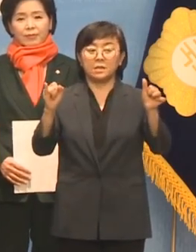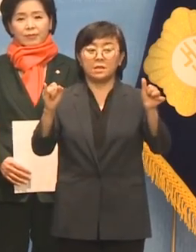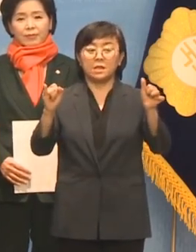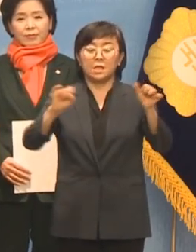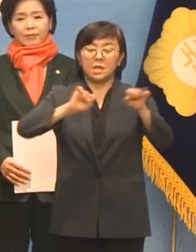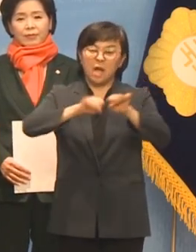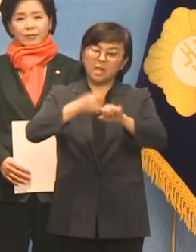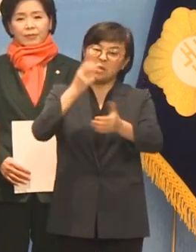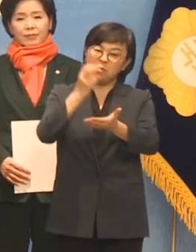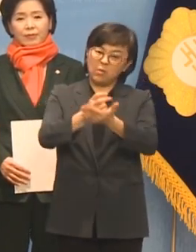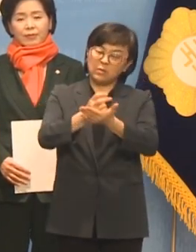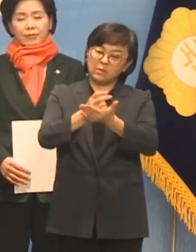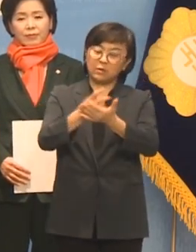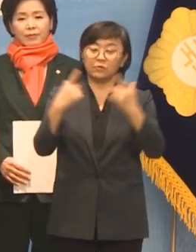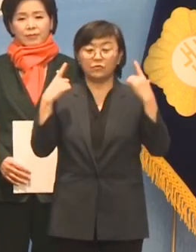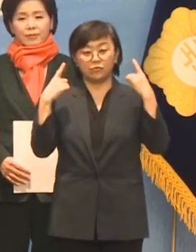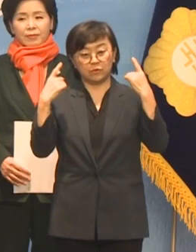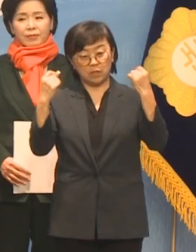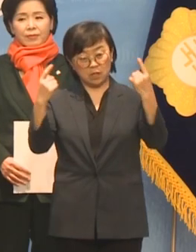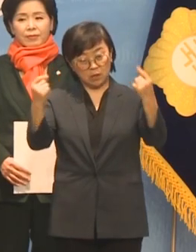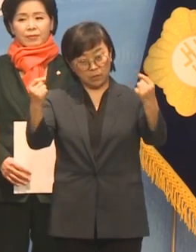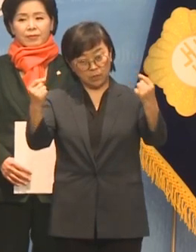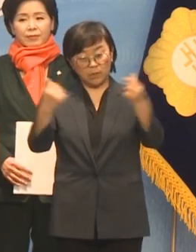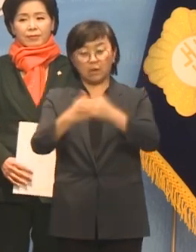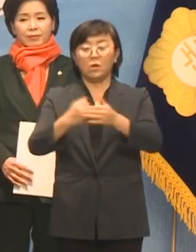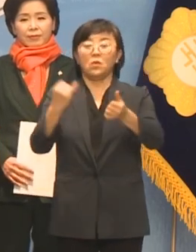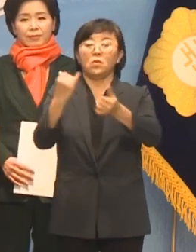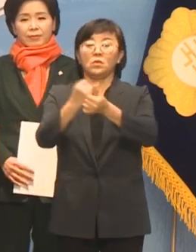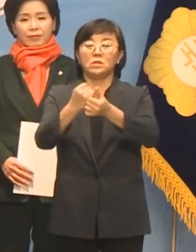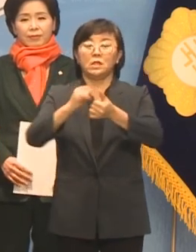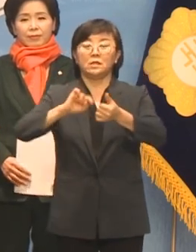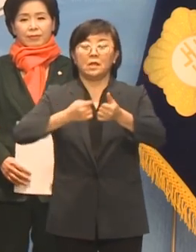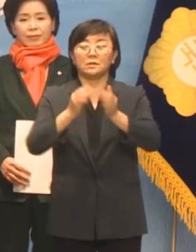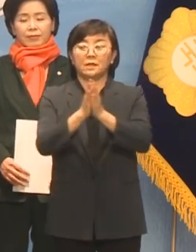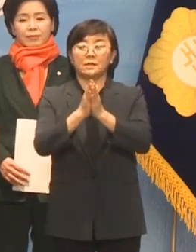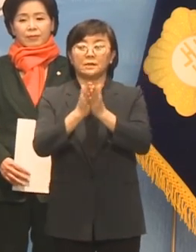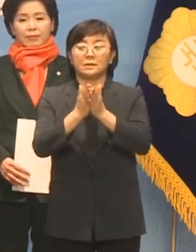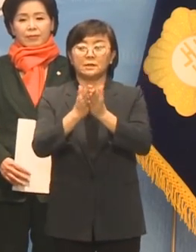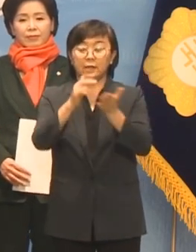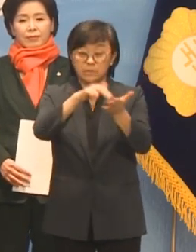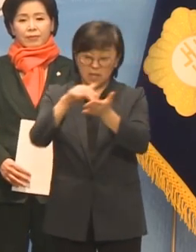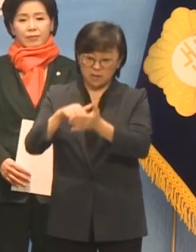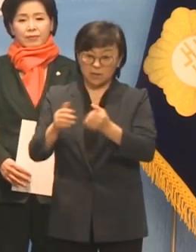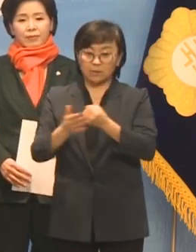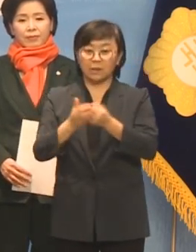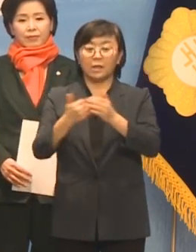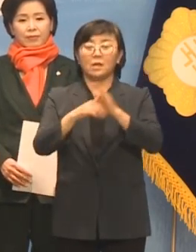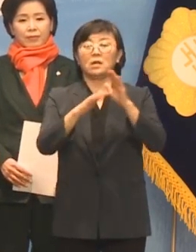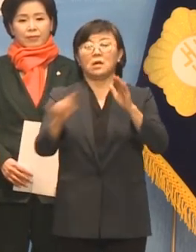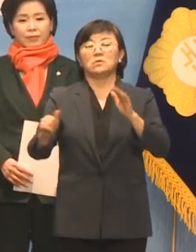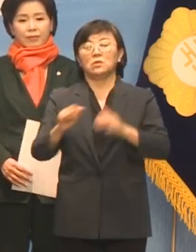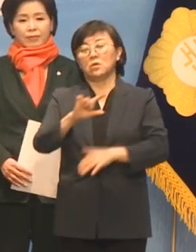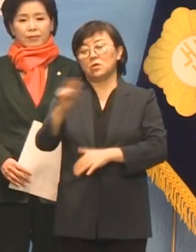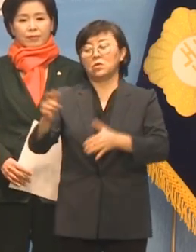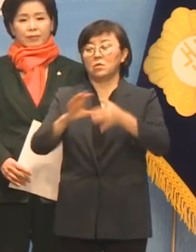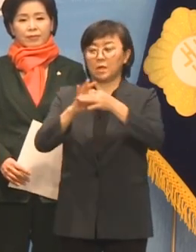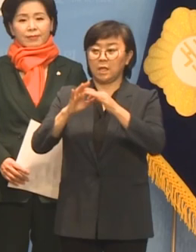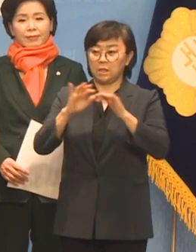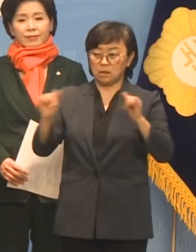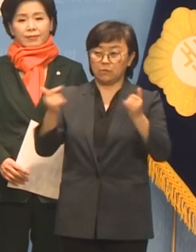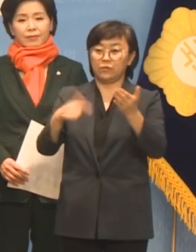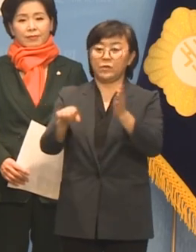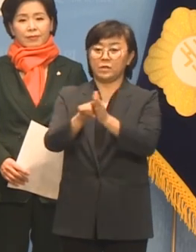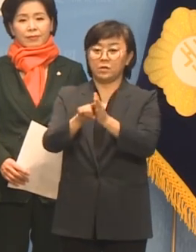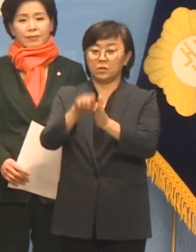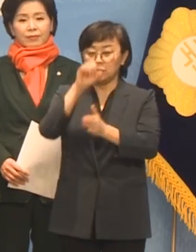강제로 법률적으로 유지시키는 것은 혼인의 당사자들뿐만 아니라 가족 등 여러 관계인들을